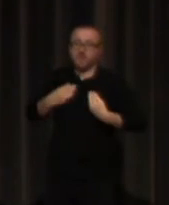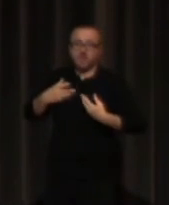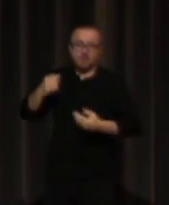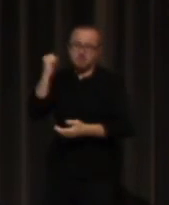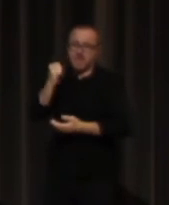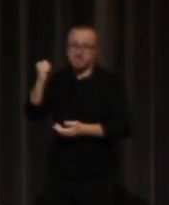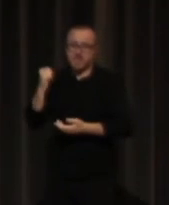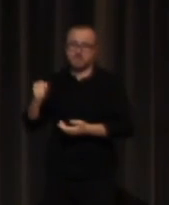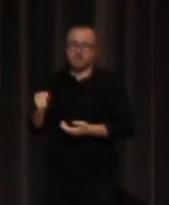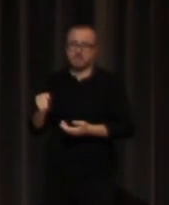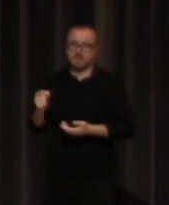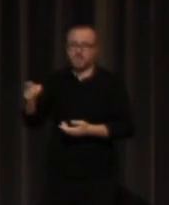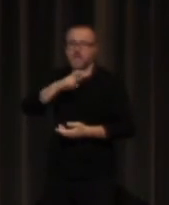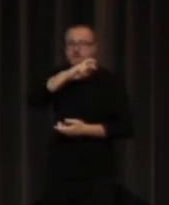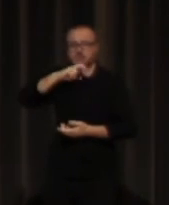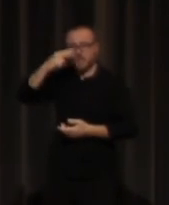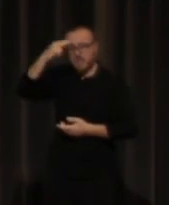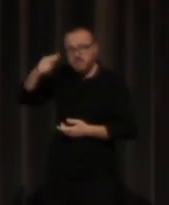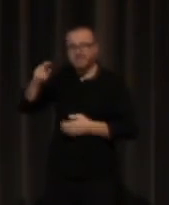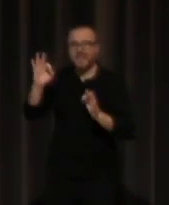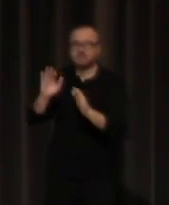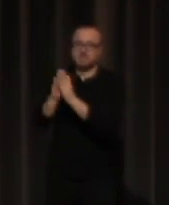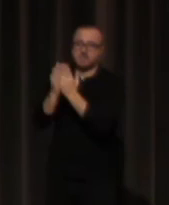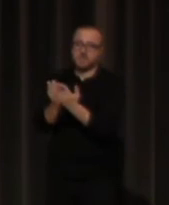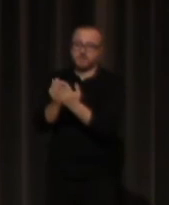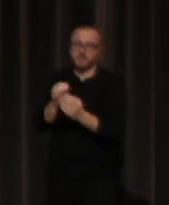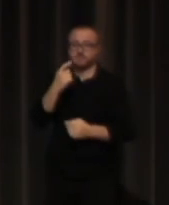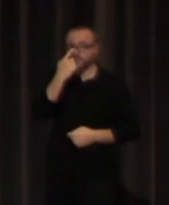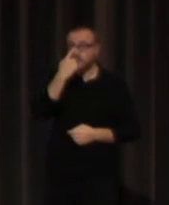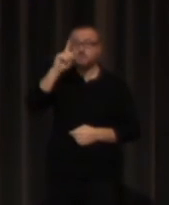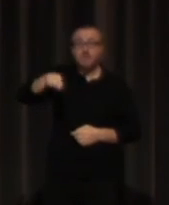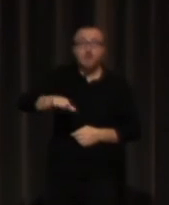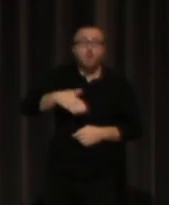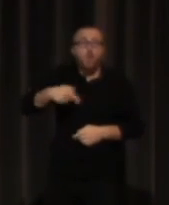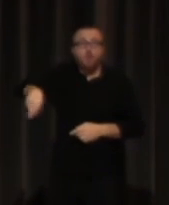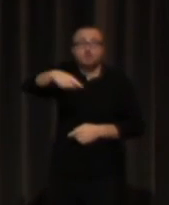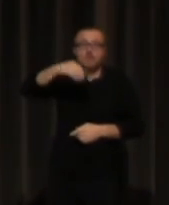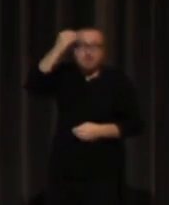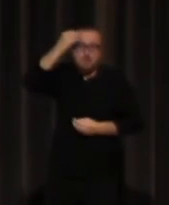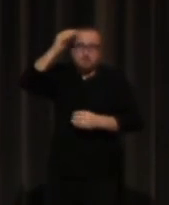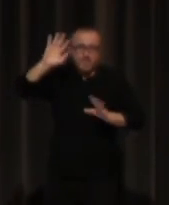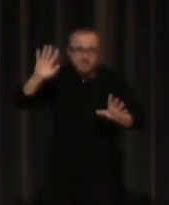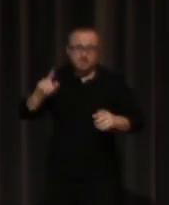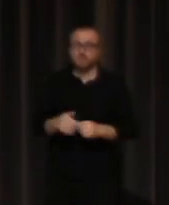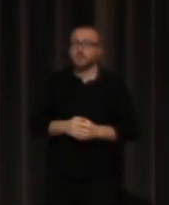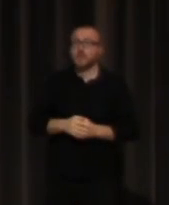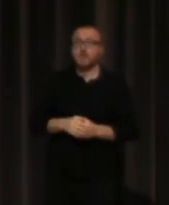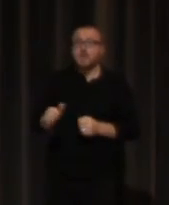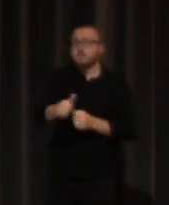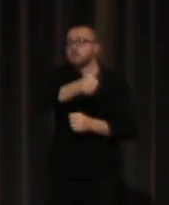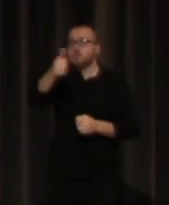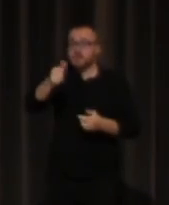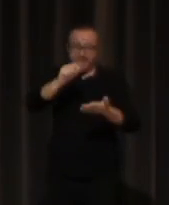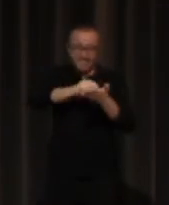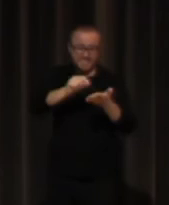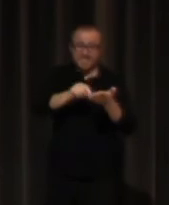escapem d'aquest capítol trist i difícil, també podem pensar que les primeres inscripcions, de fet, es feien